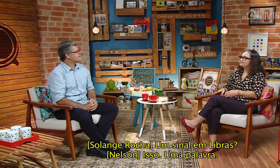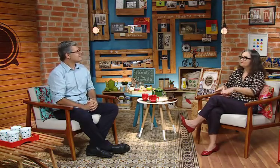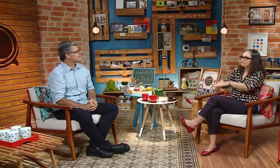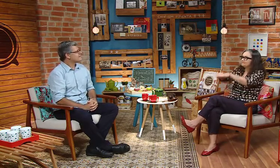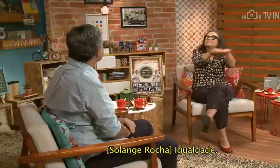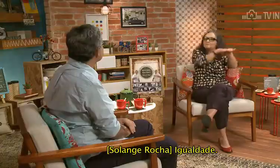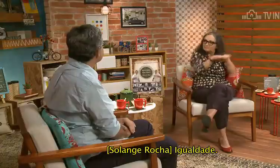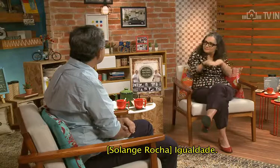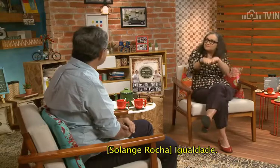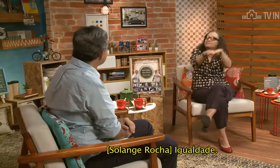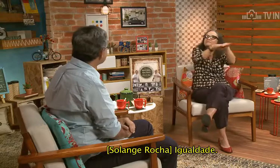Igualdade